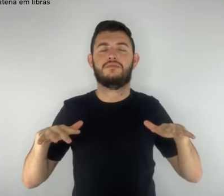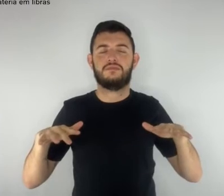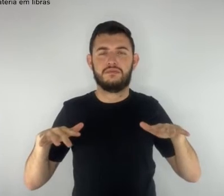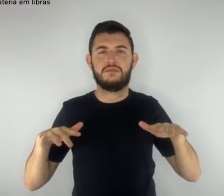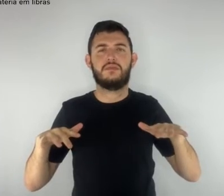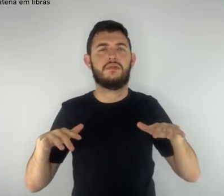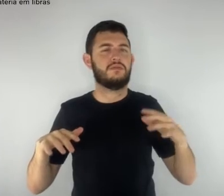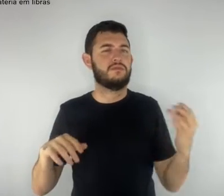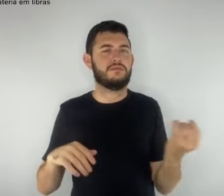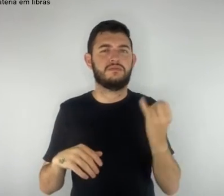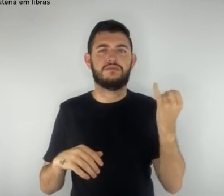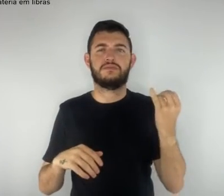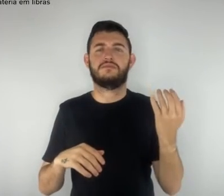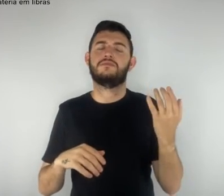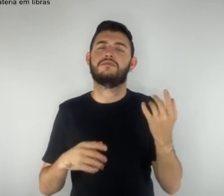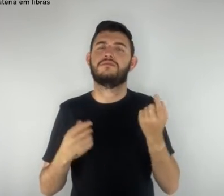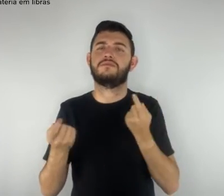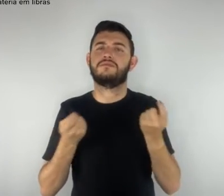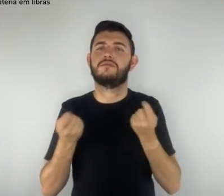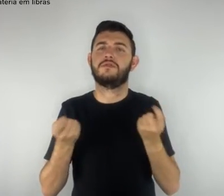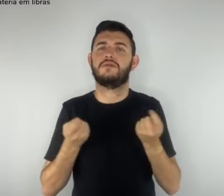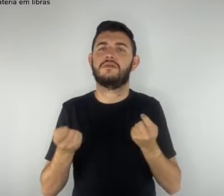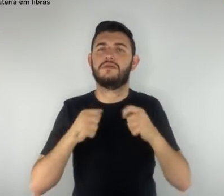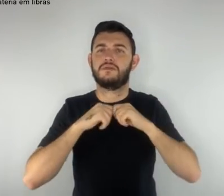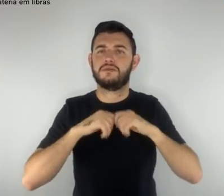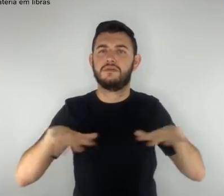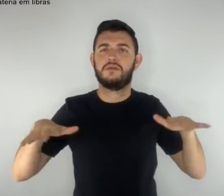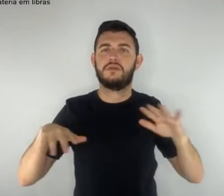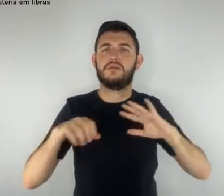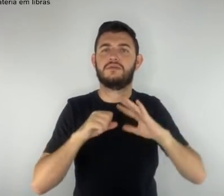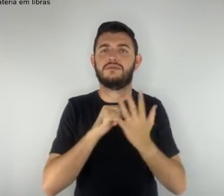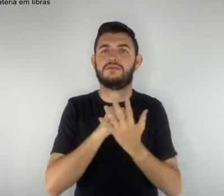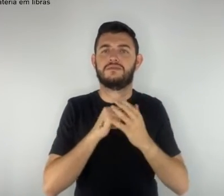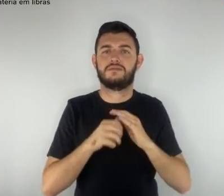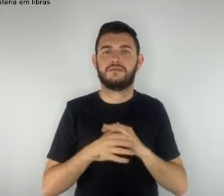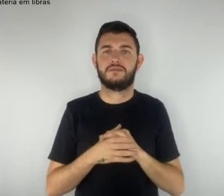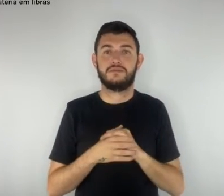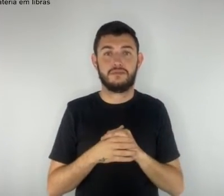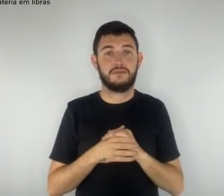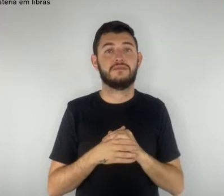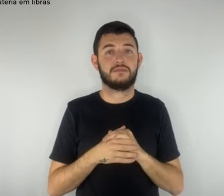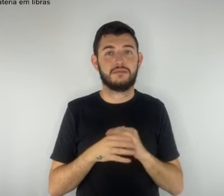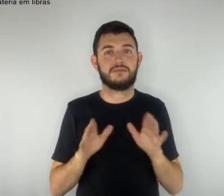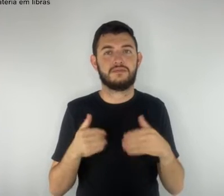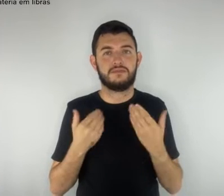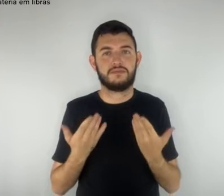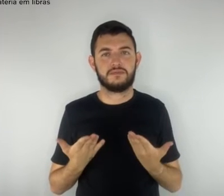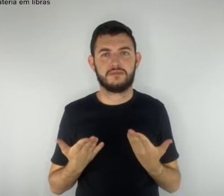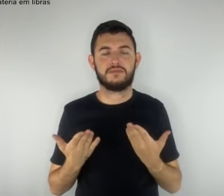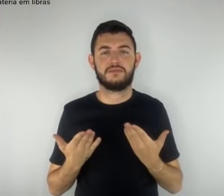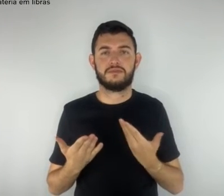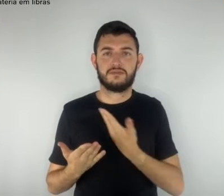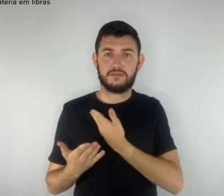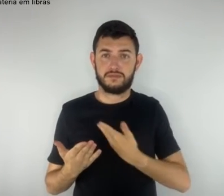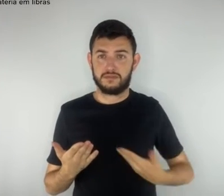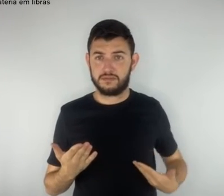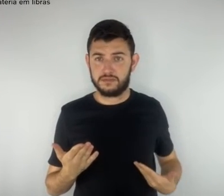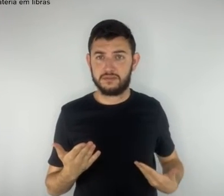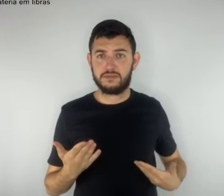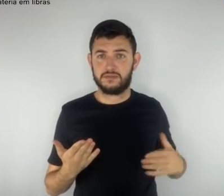para controlar a disseminação do vírus. Portanto, já que o governador Ibanez não